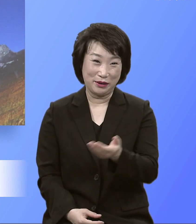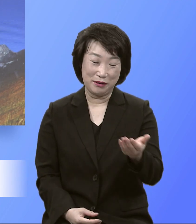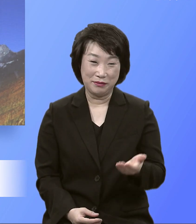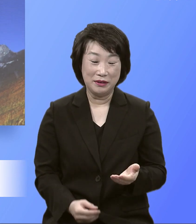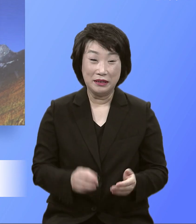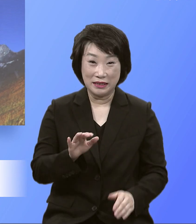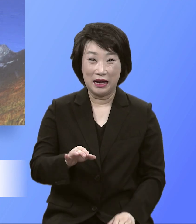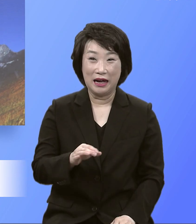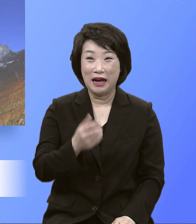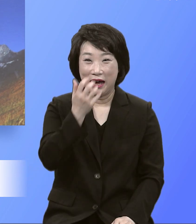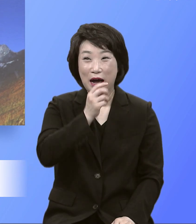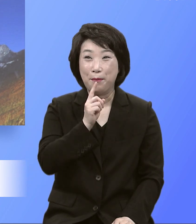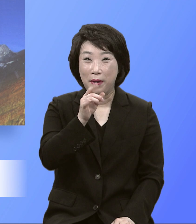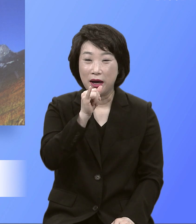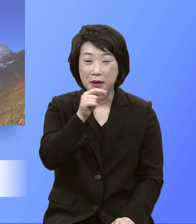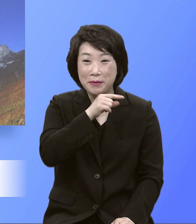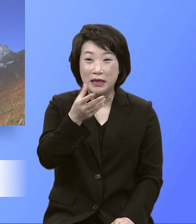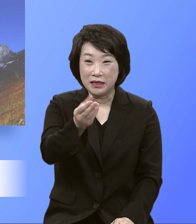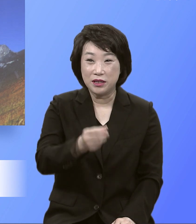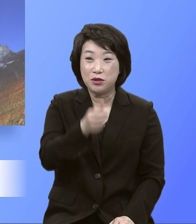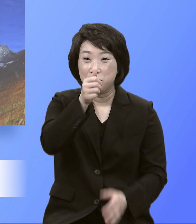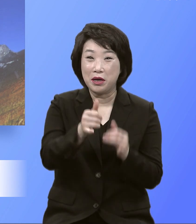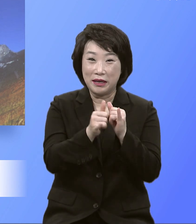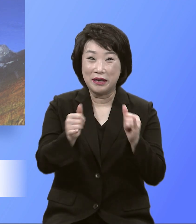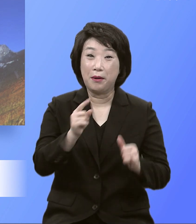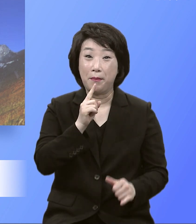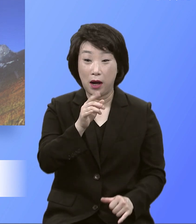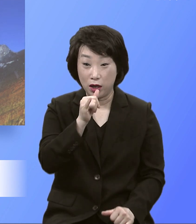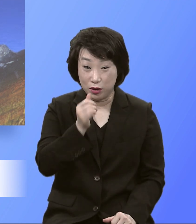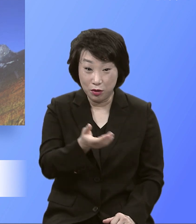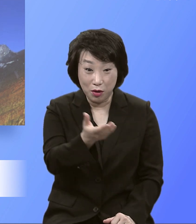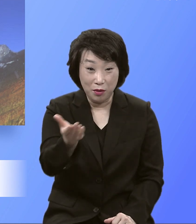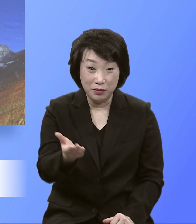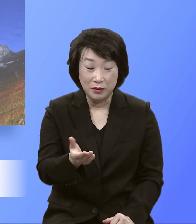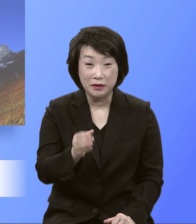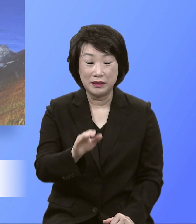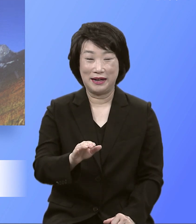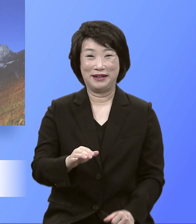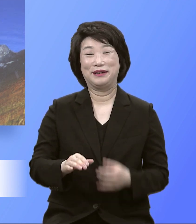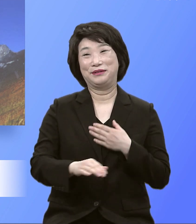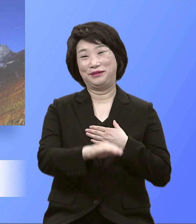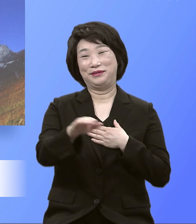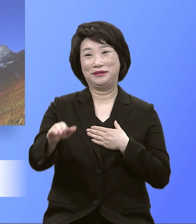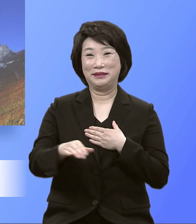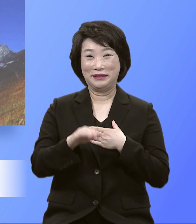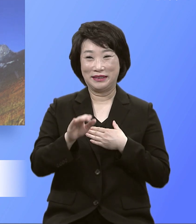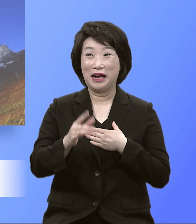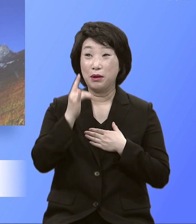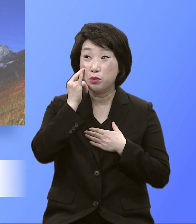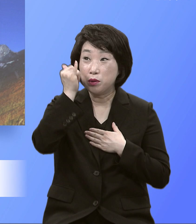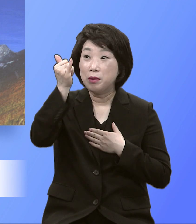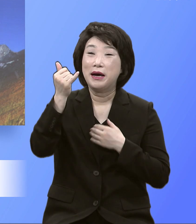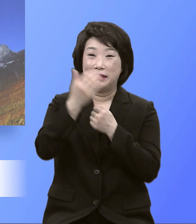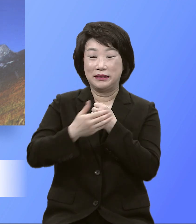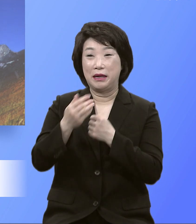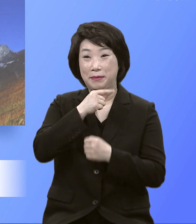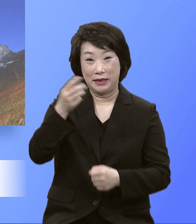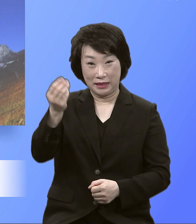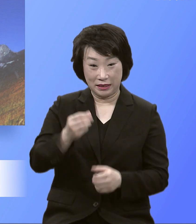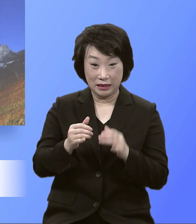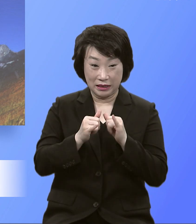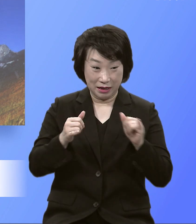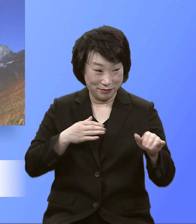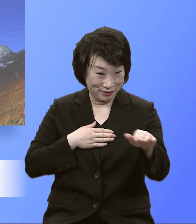빚진 죄인이라는 말을 우리가 잘 하잖아요. 우리는 부모의 은혜의 빚을